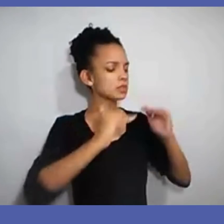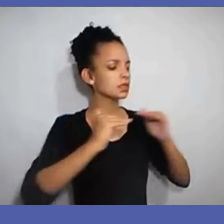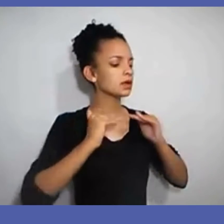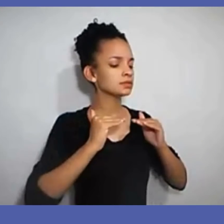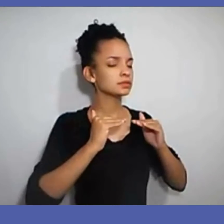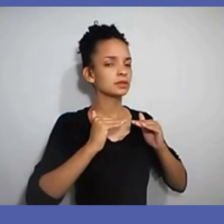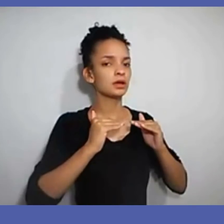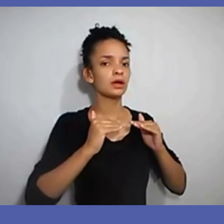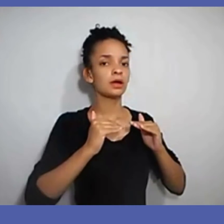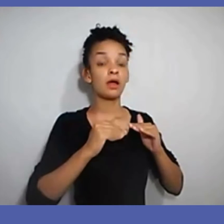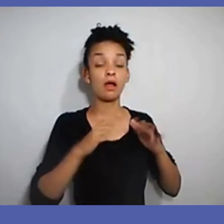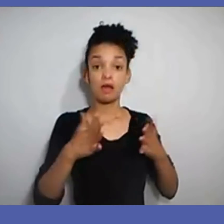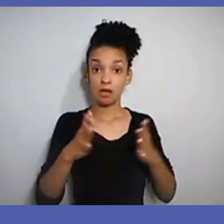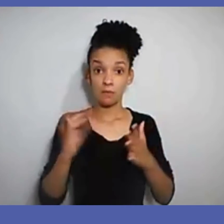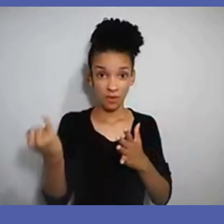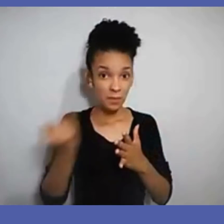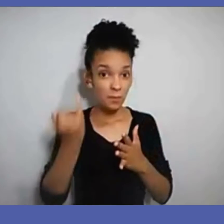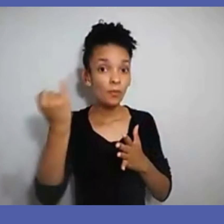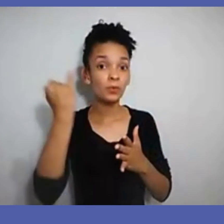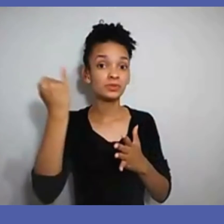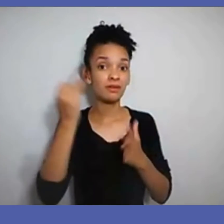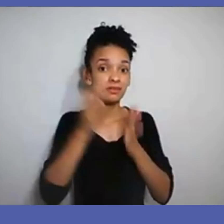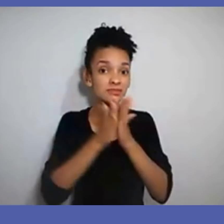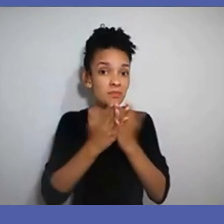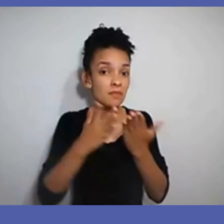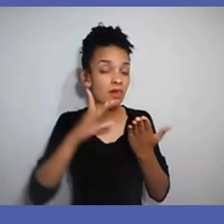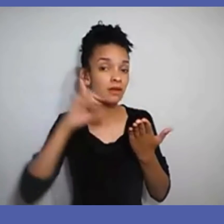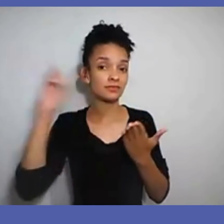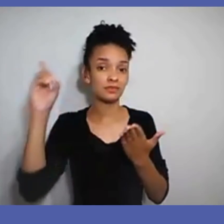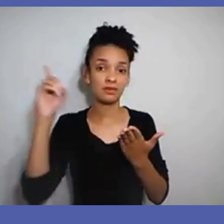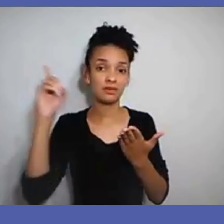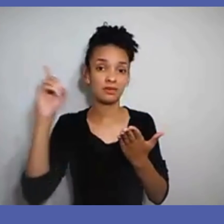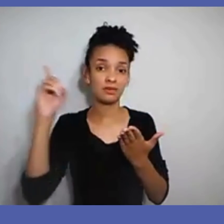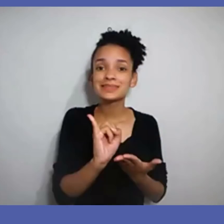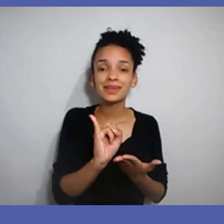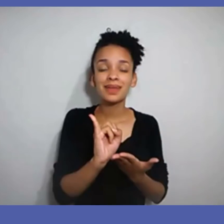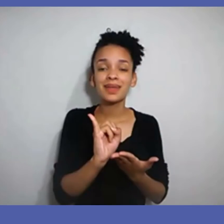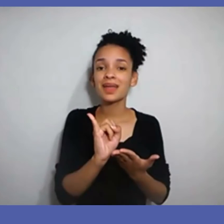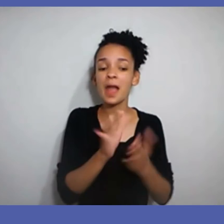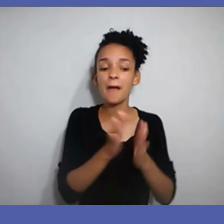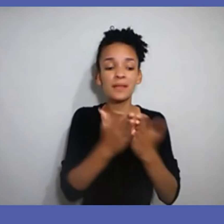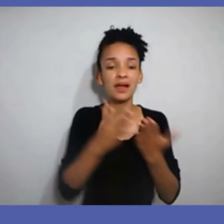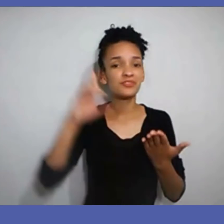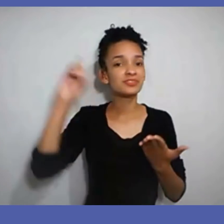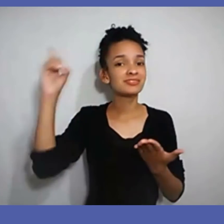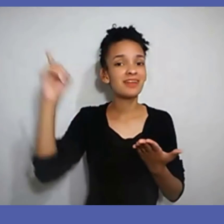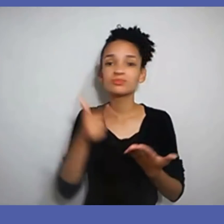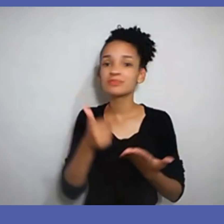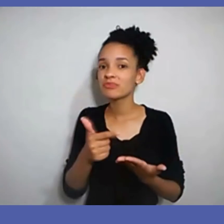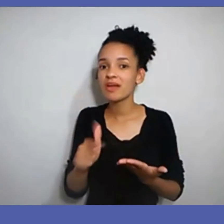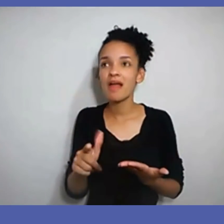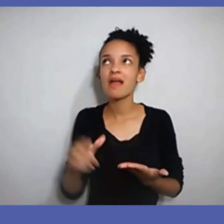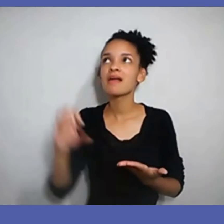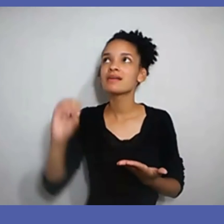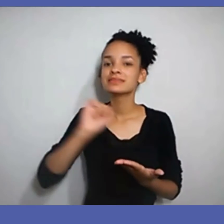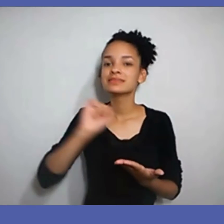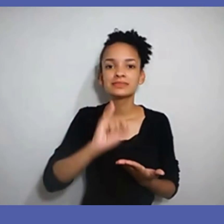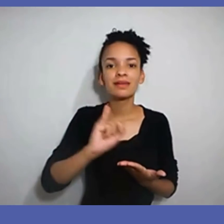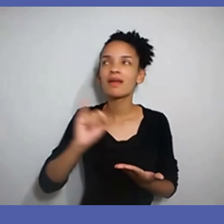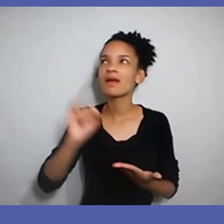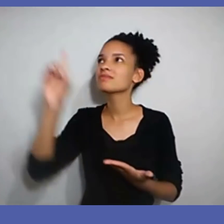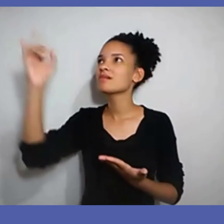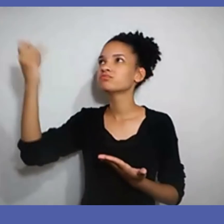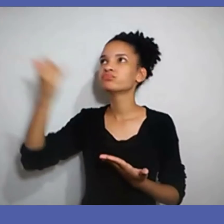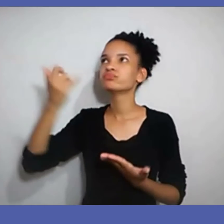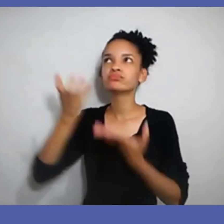Senhor. Sem a palavra do Senhor, sem ouvir a voz do Senhor, sem guardar os seus, né, sem guardar a sua